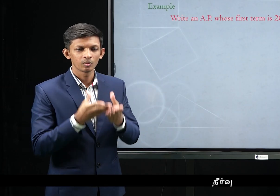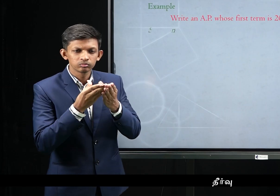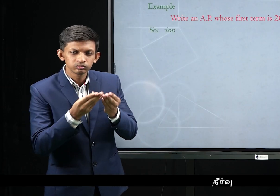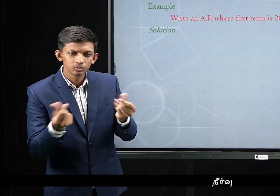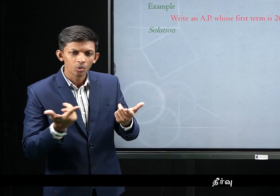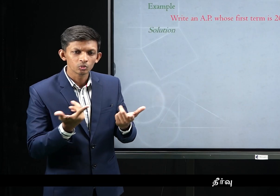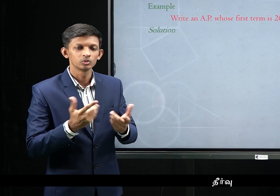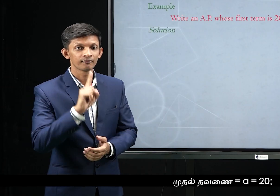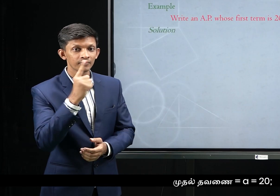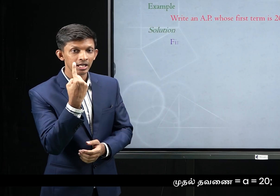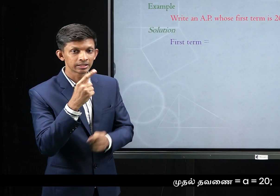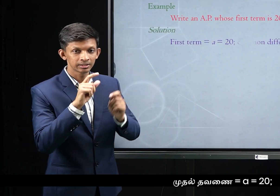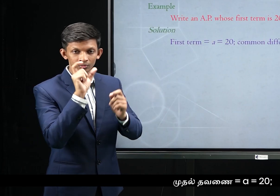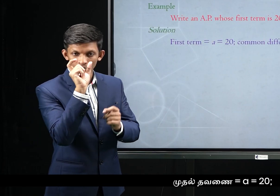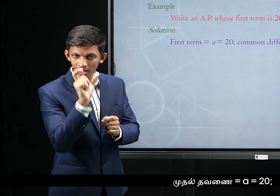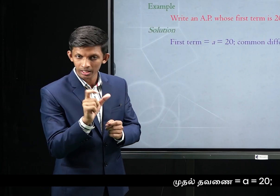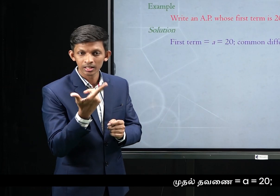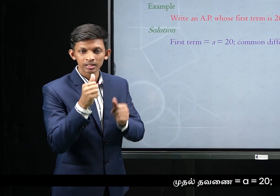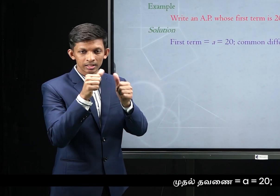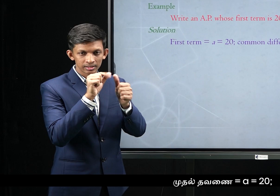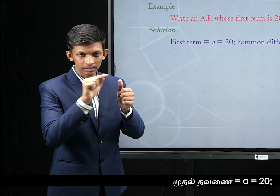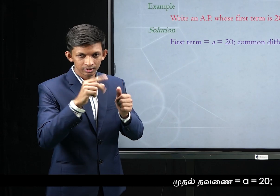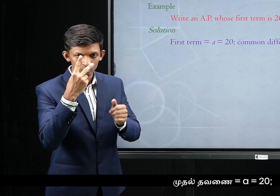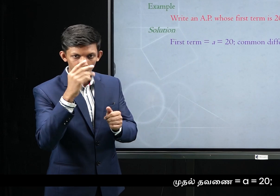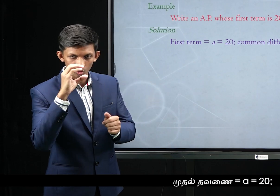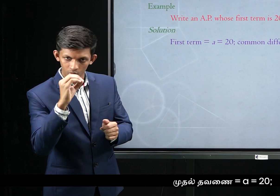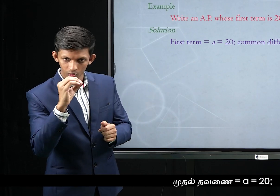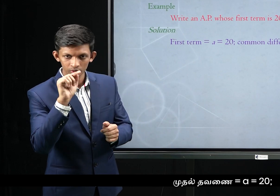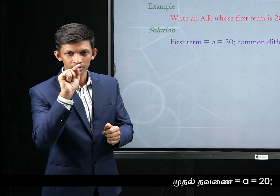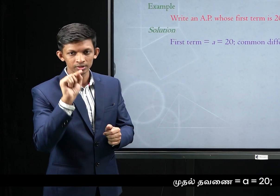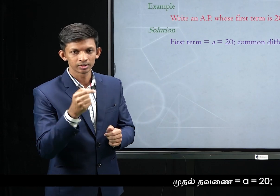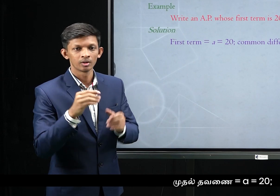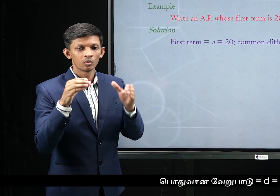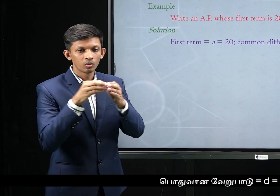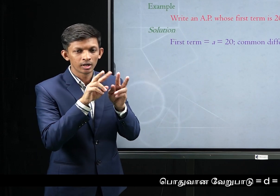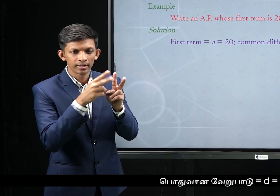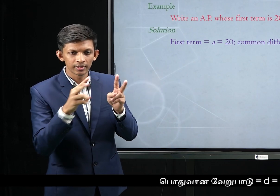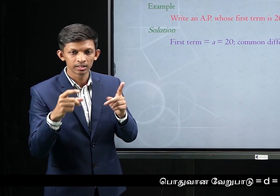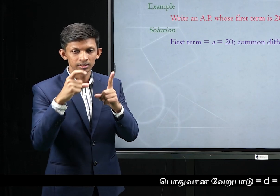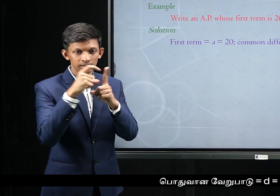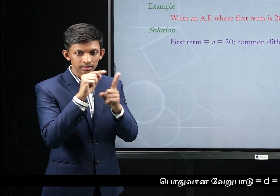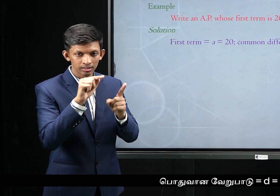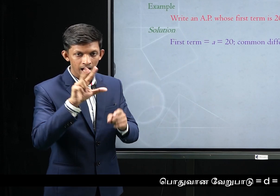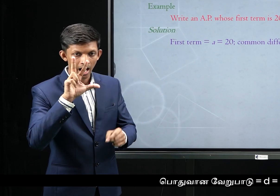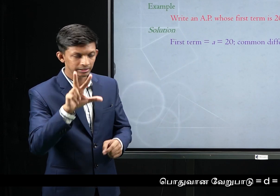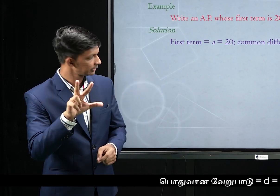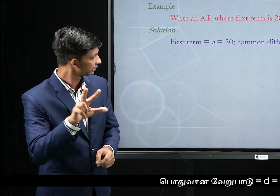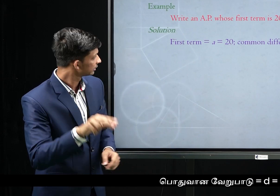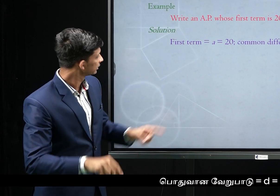தீர்வு: முதல் தவணை ஈடு ஏ ஈடு 20. பொதுவான வேறுபாடு ஈடு